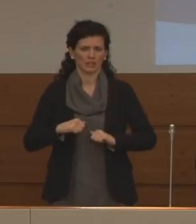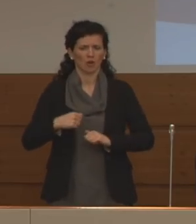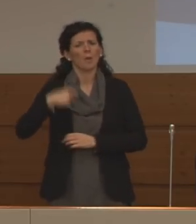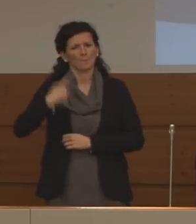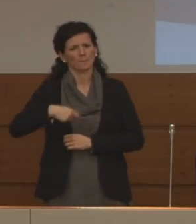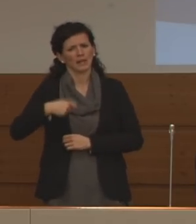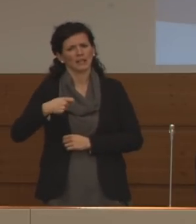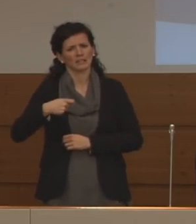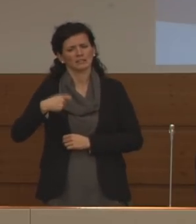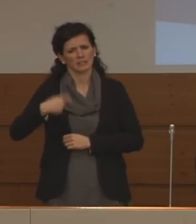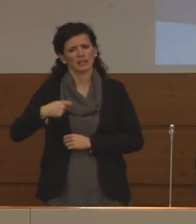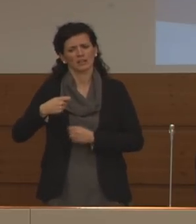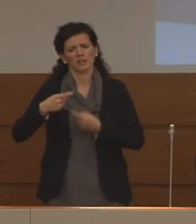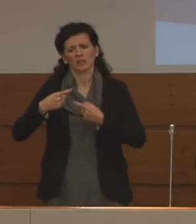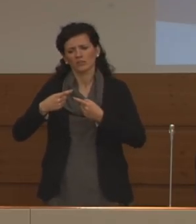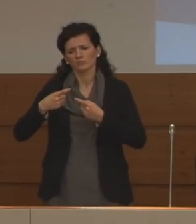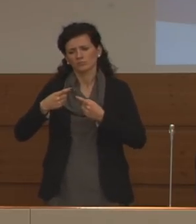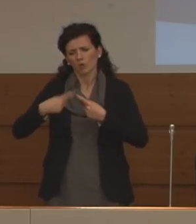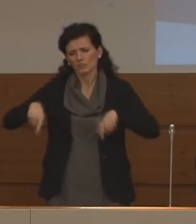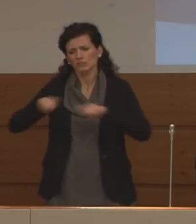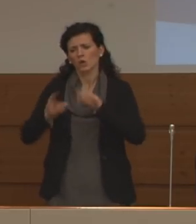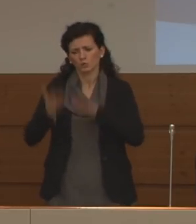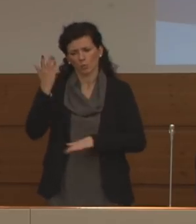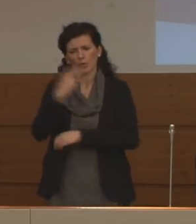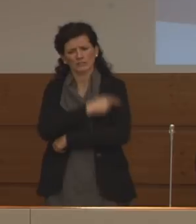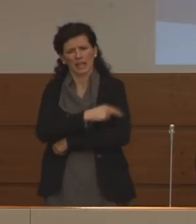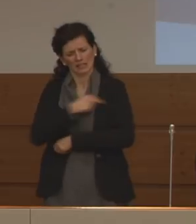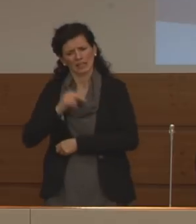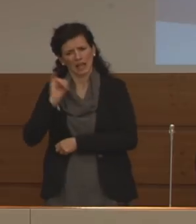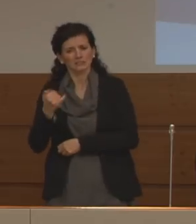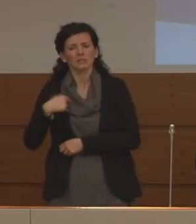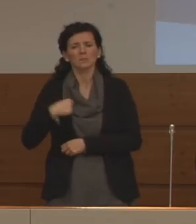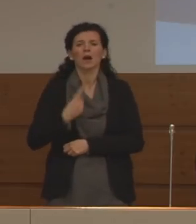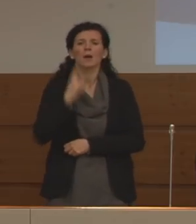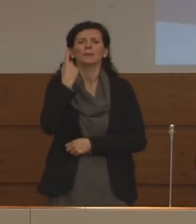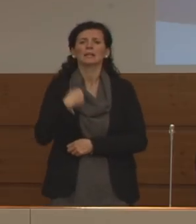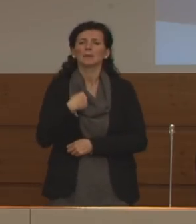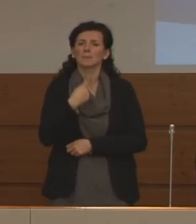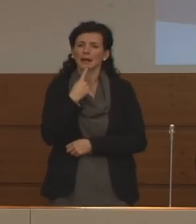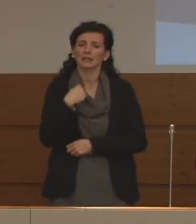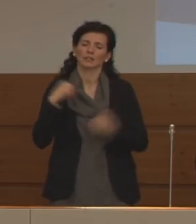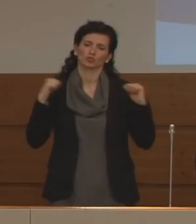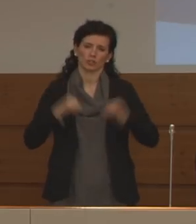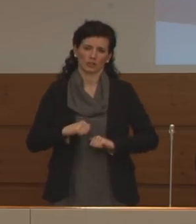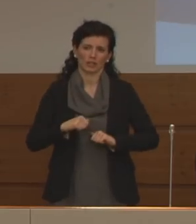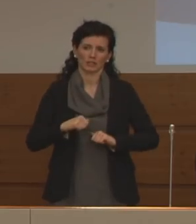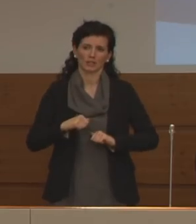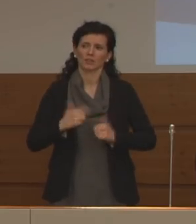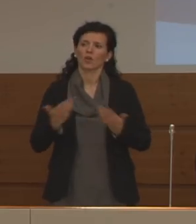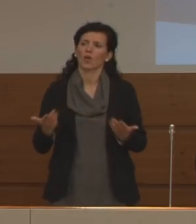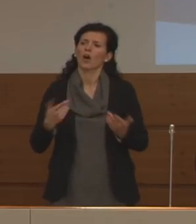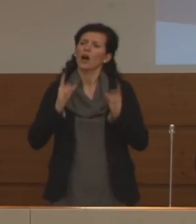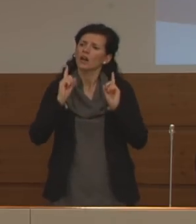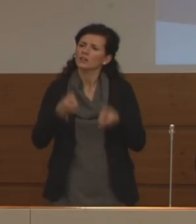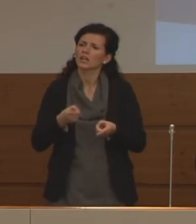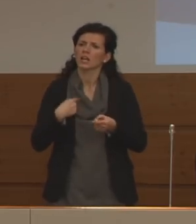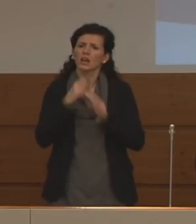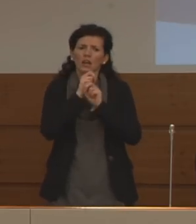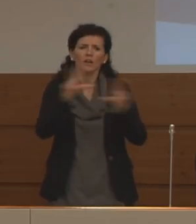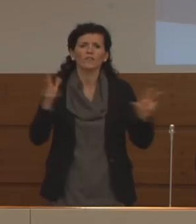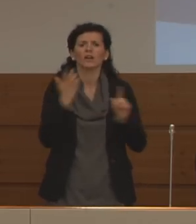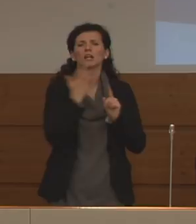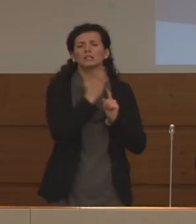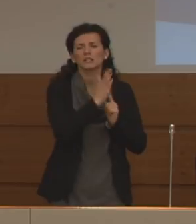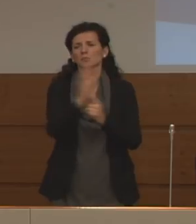sanità questa è il momento in cui dobbiamo dare l'ennesima dimostrazione